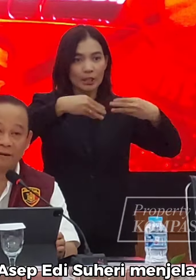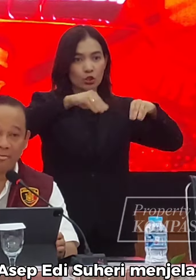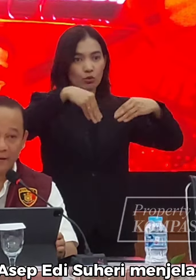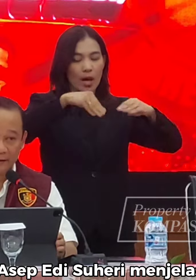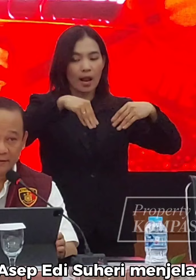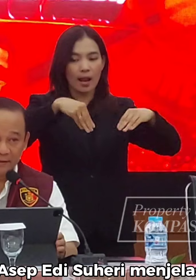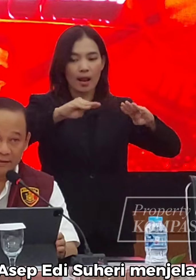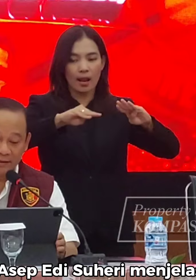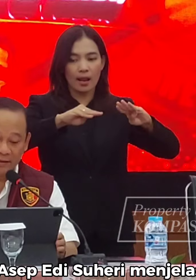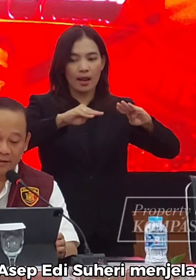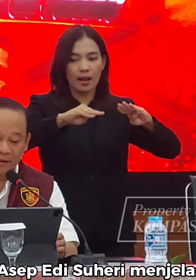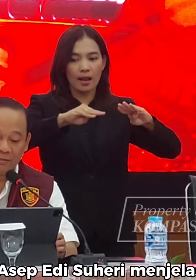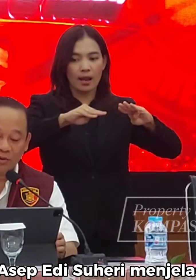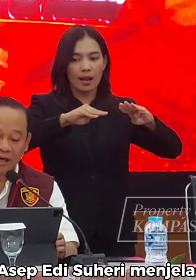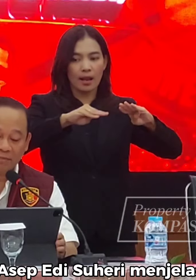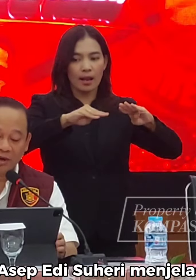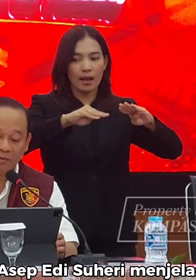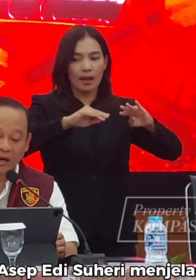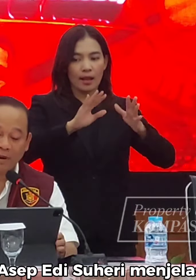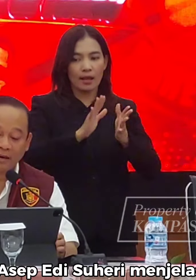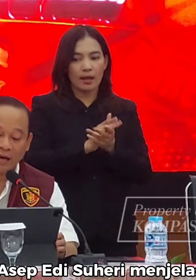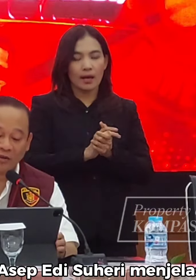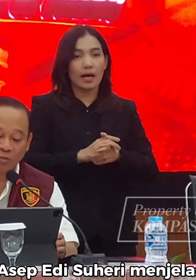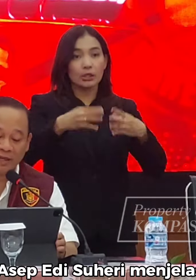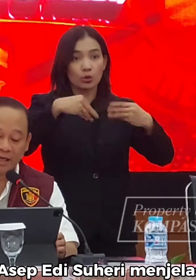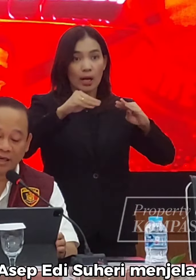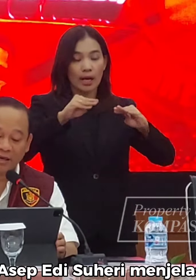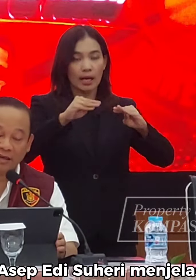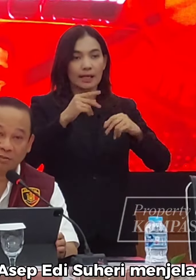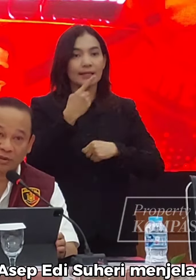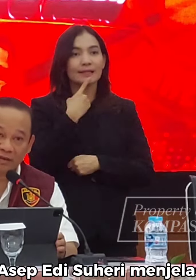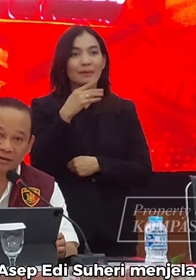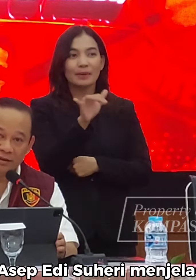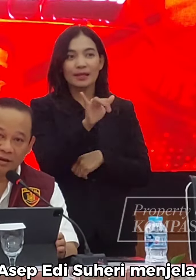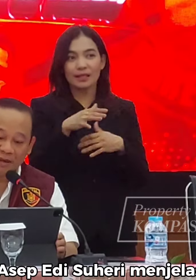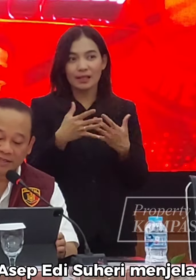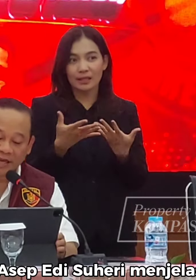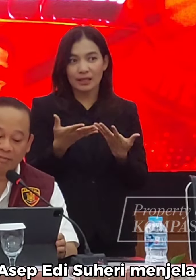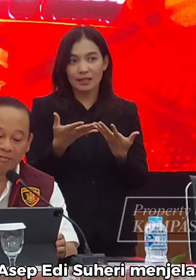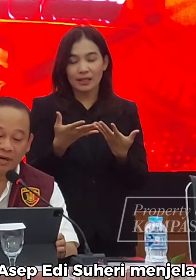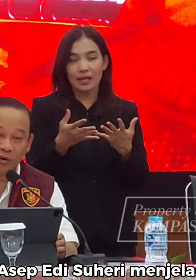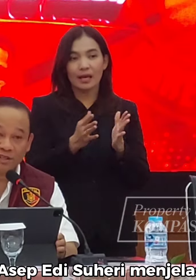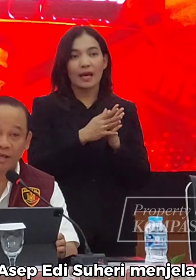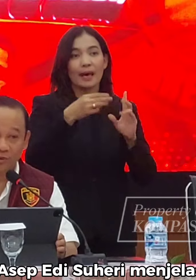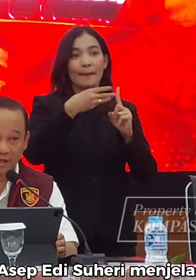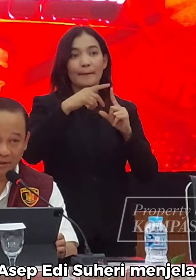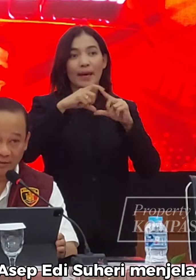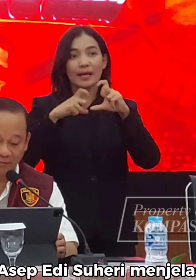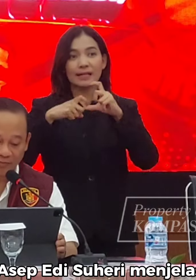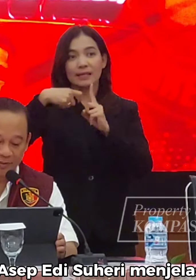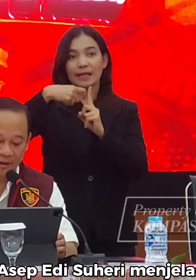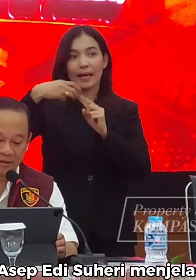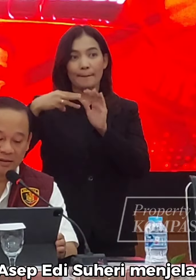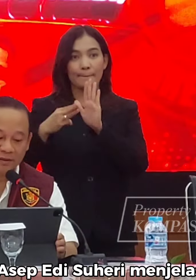lapak ya dengan menggunakan penjualan melalui lapak atau biasa dikenal dengan sebutan b kalau di sana itu